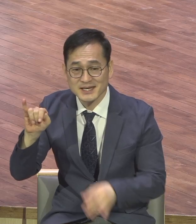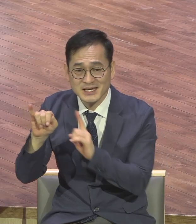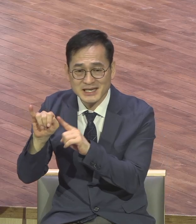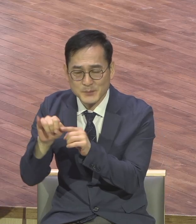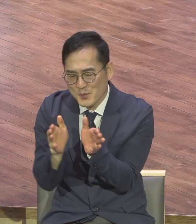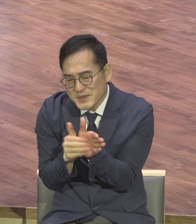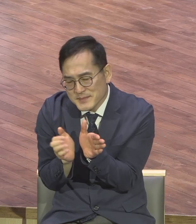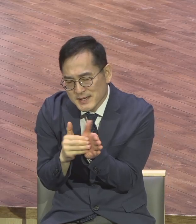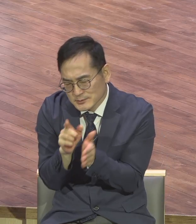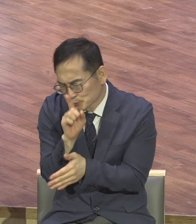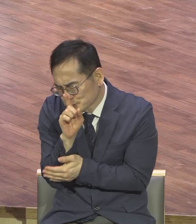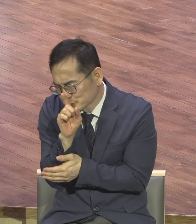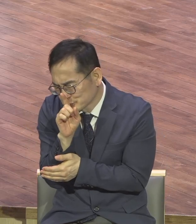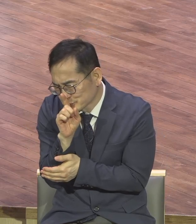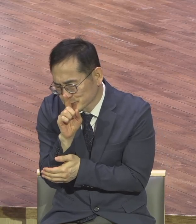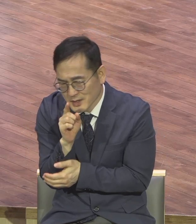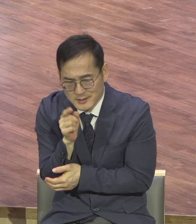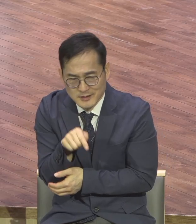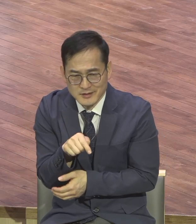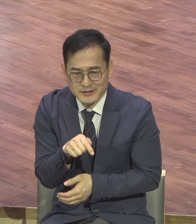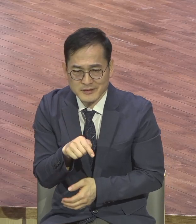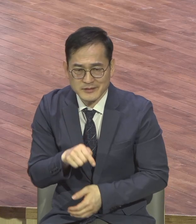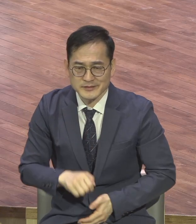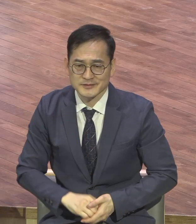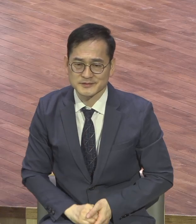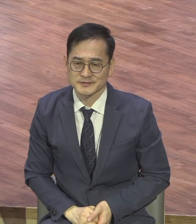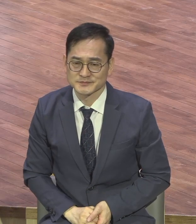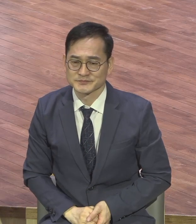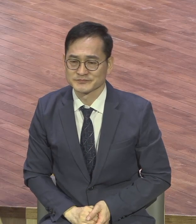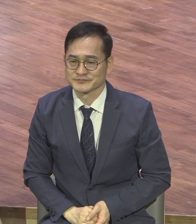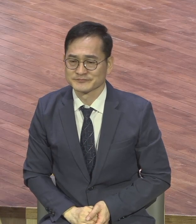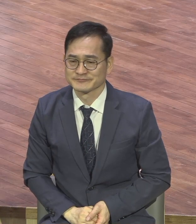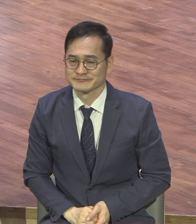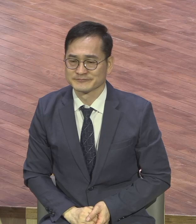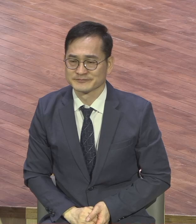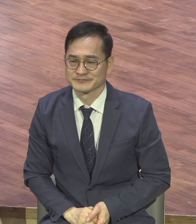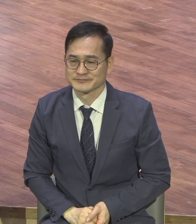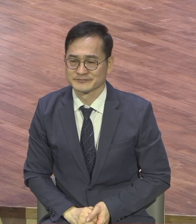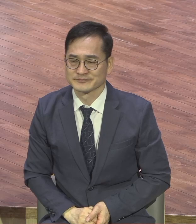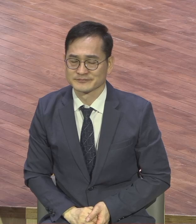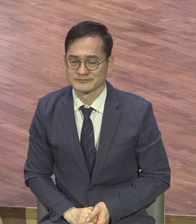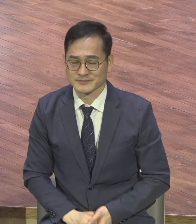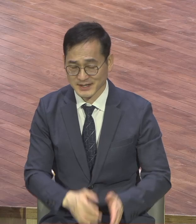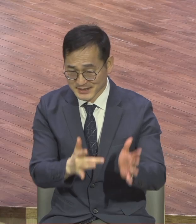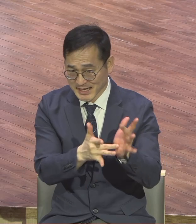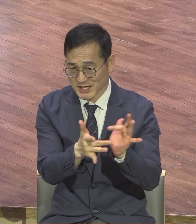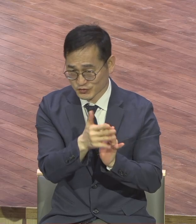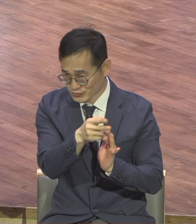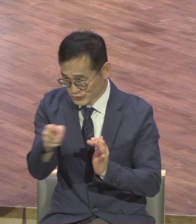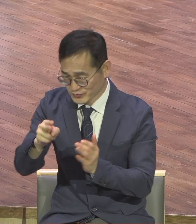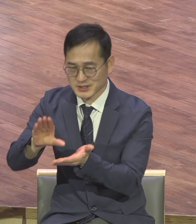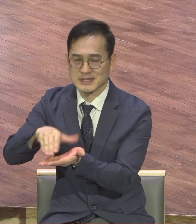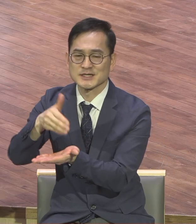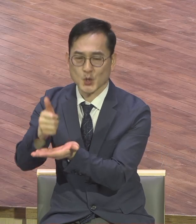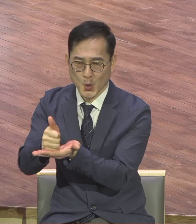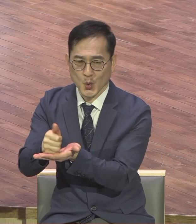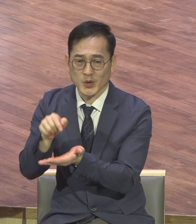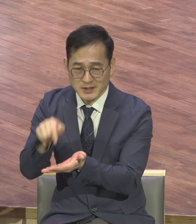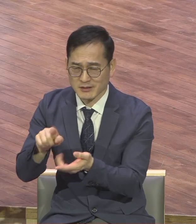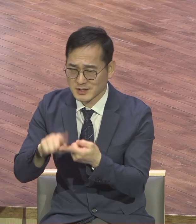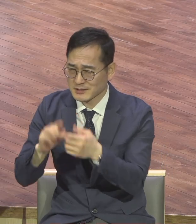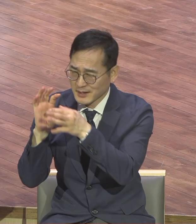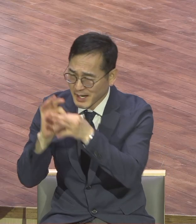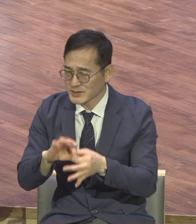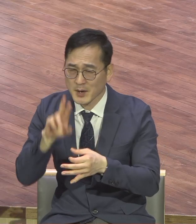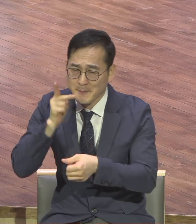그날까지 일심전심 지속으로 예수 그분이 그리스도라는 사실을 계속해서 증거했고